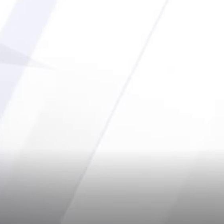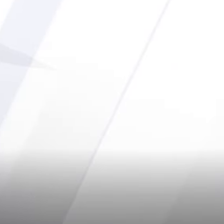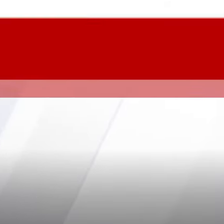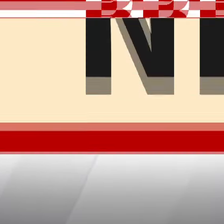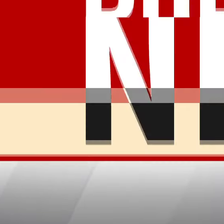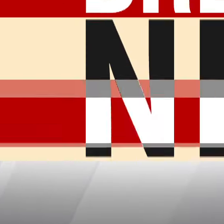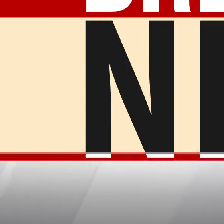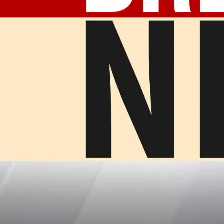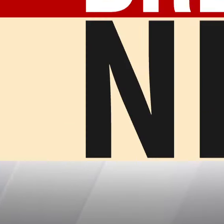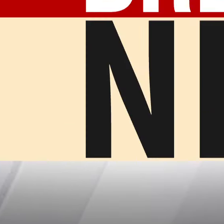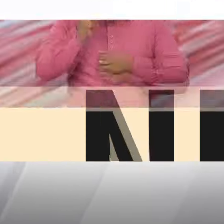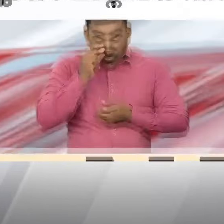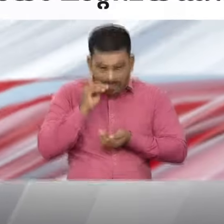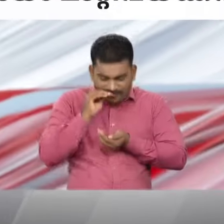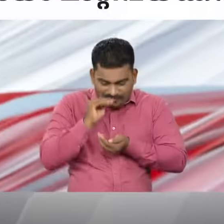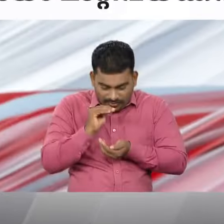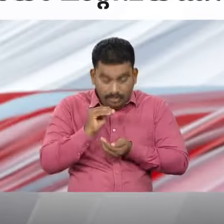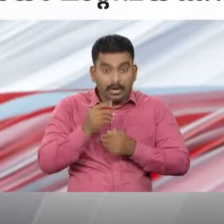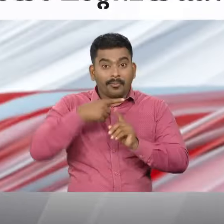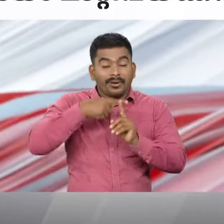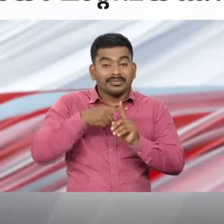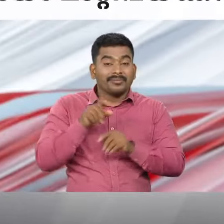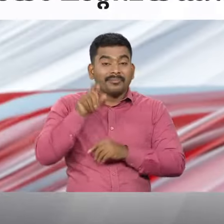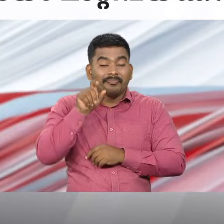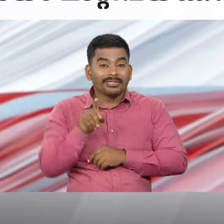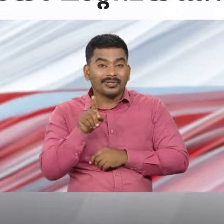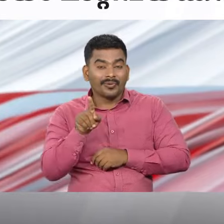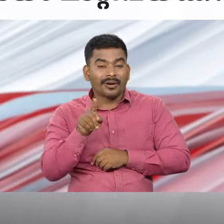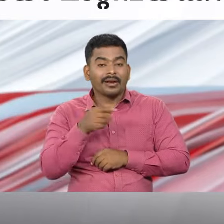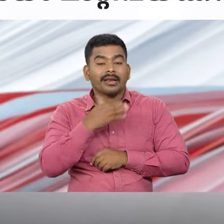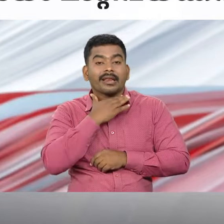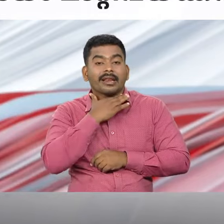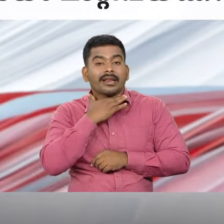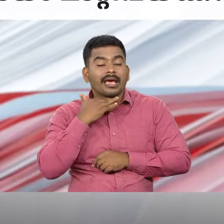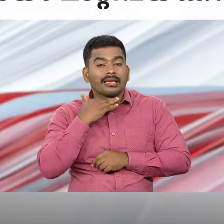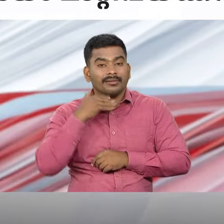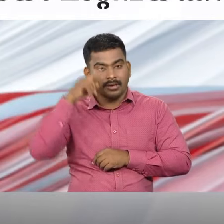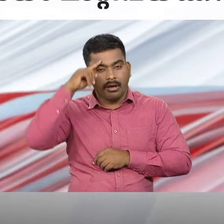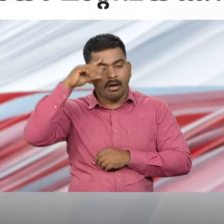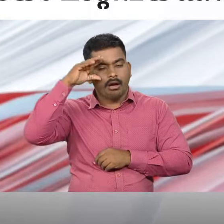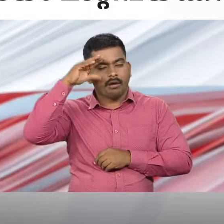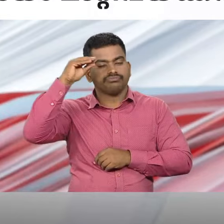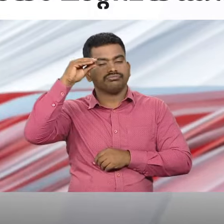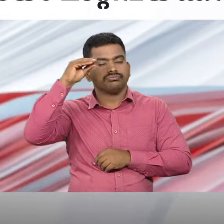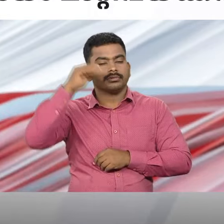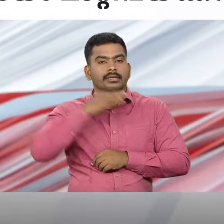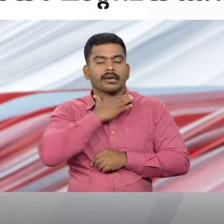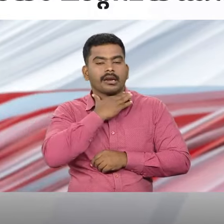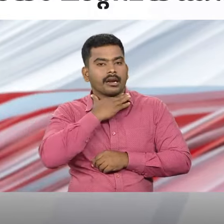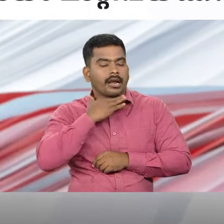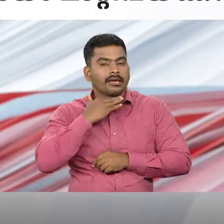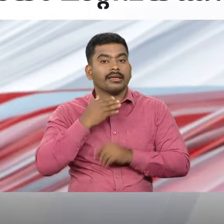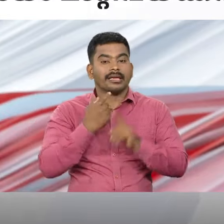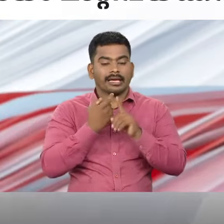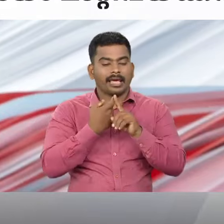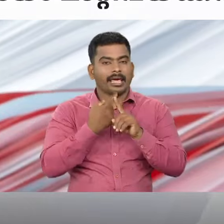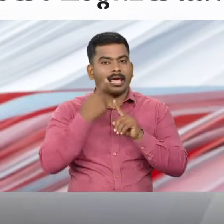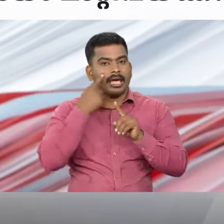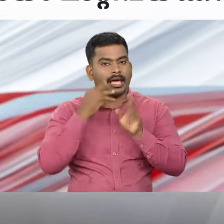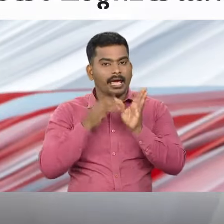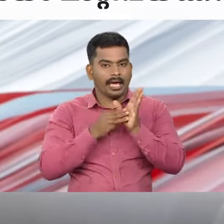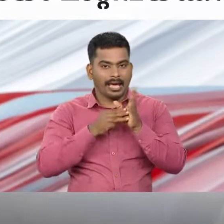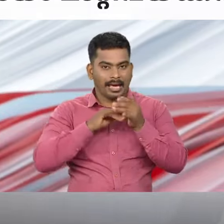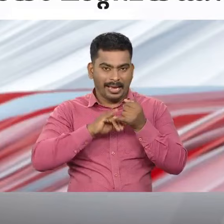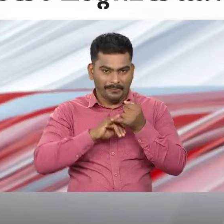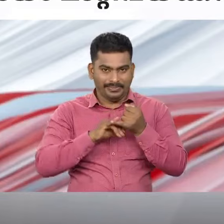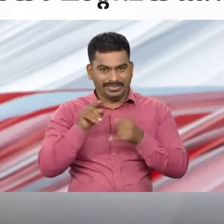രാവിലെയോടുകൂടിയാണ് തിരുവനന്തപുരത്തെ കിംസ് ആശുപത്രിയിൽ നിന്ന് മസ്തിഷ്ക മരണം സംഭവിച്ച ഡാനിയയുടെ ഹൃദയം തിരുവനന്തപുരം ശ്രീ ചിത്ര ഇൻസ്റ്റിറ്റ്യൂട്ടിലെ